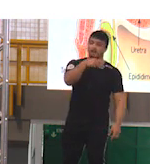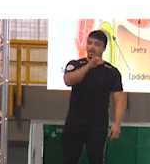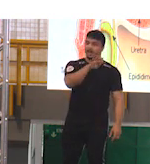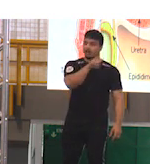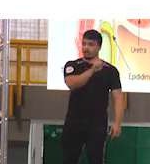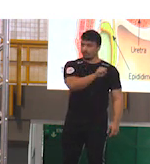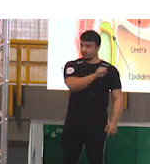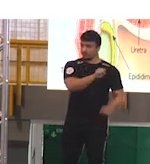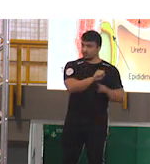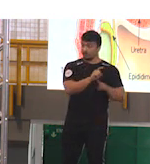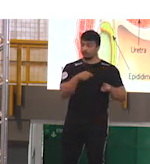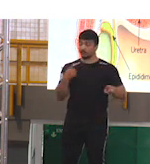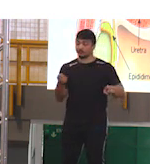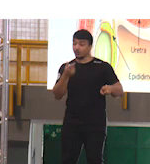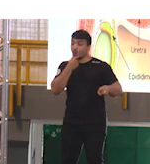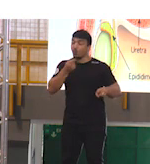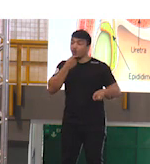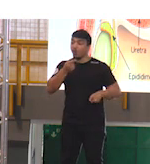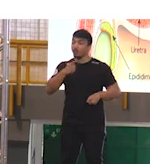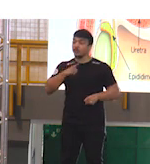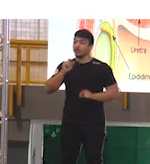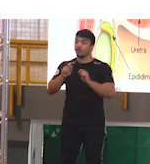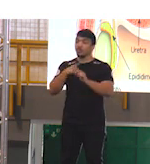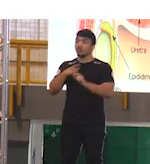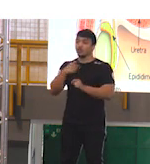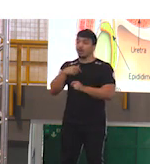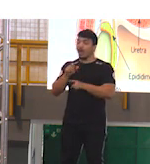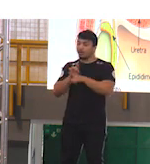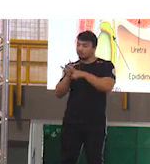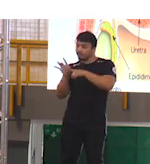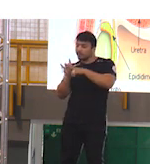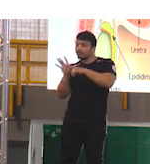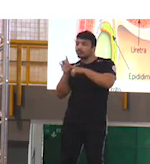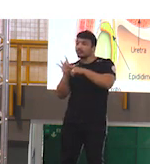libera milhões de gametas por ejaculação.